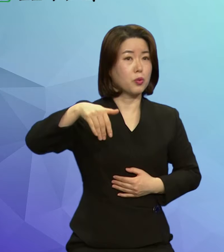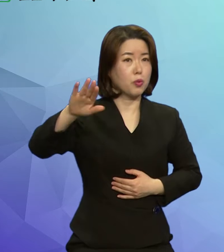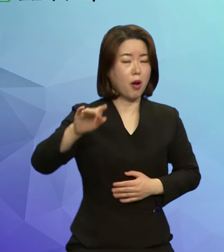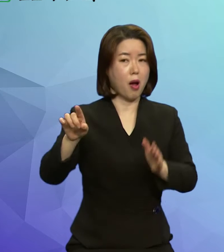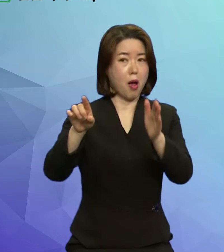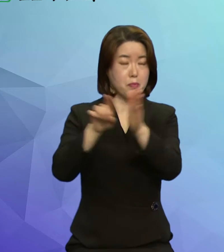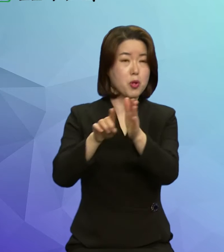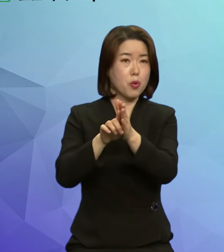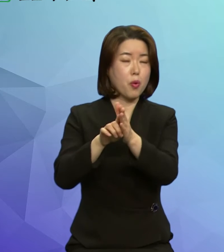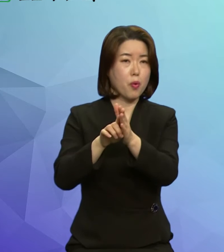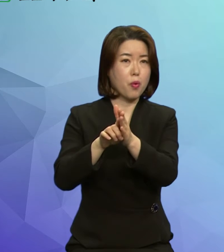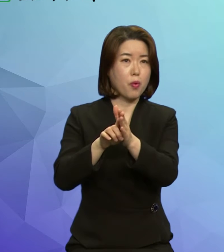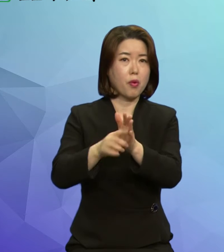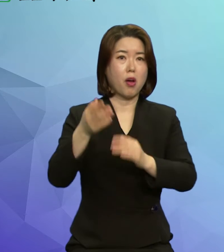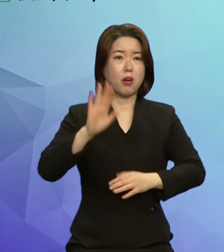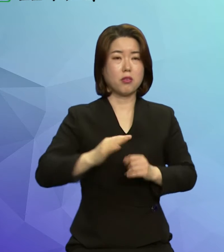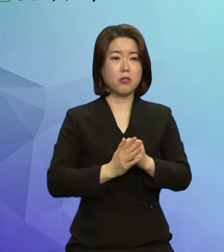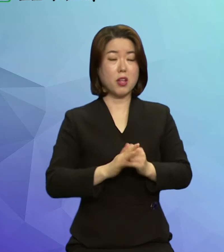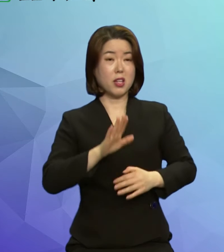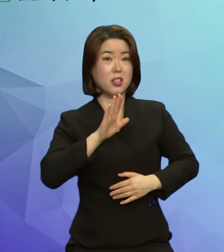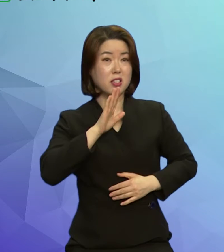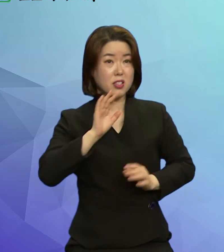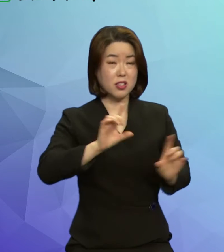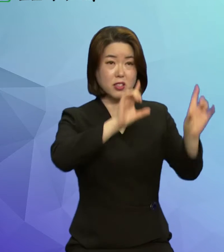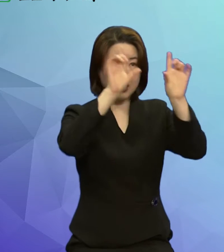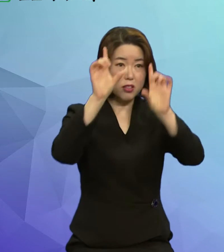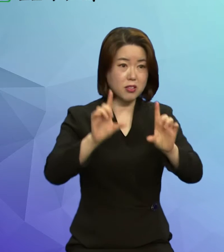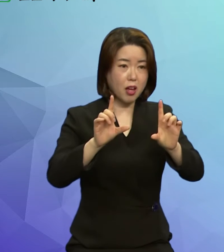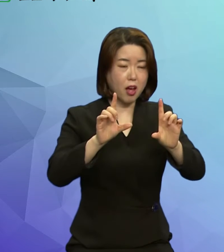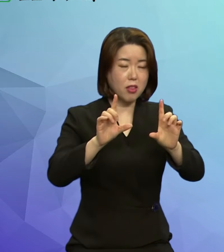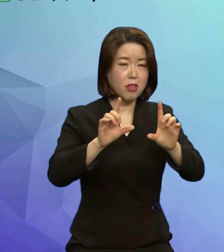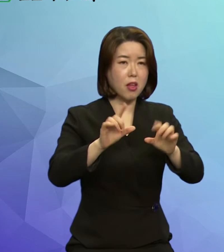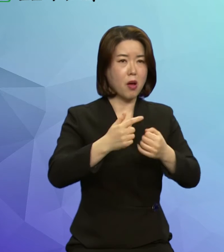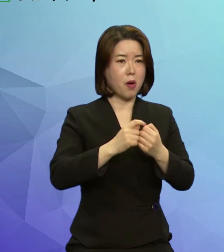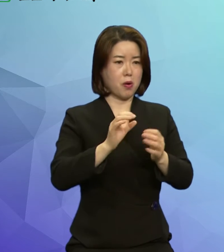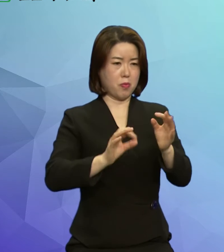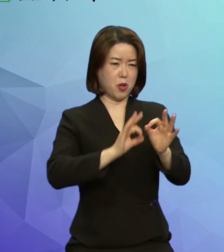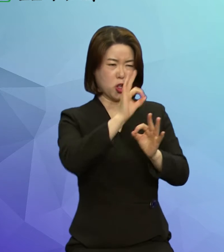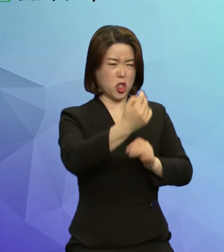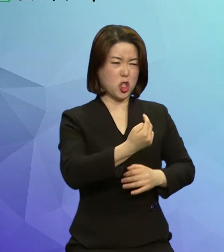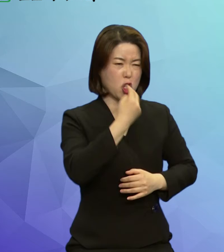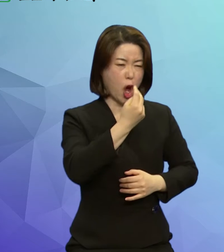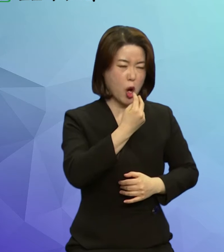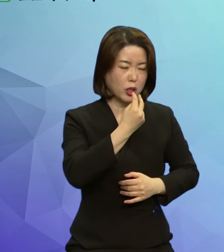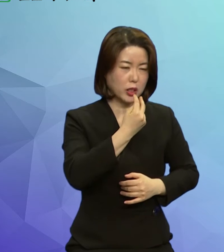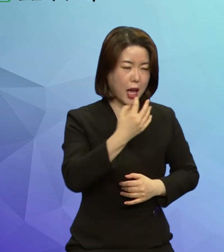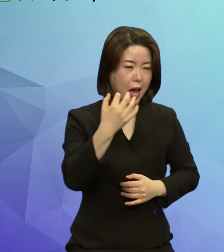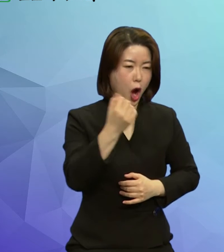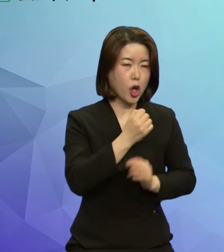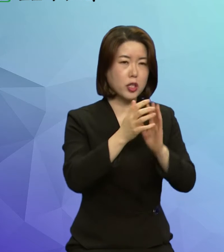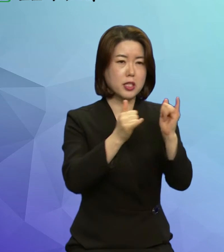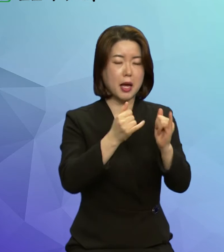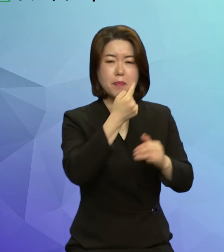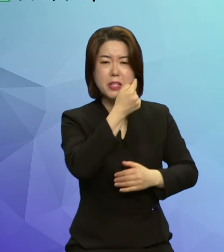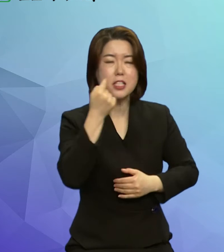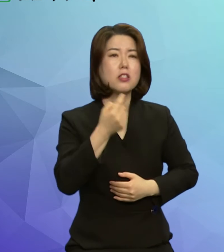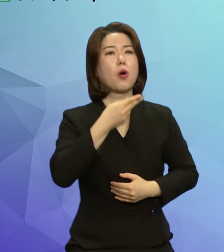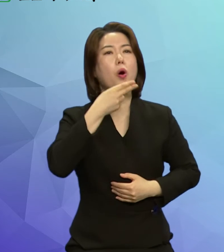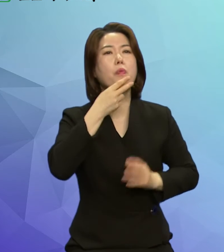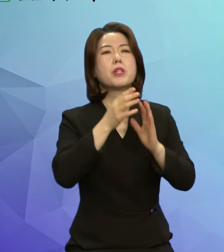거라고 믿으면서 실제로 영생을 얻은 자의 삶의 증거가 없는